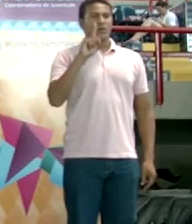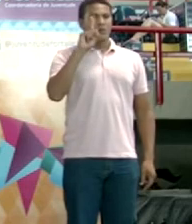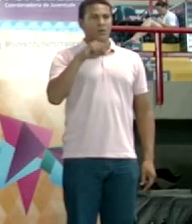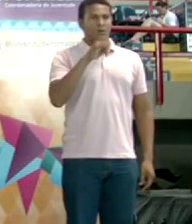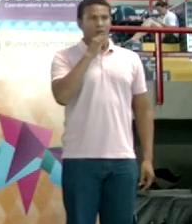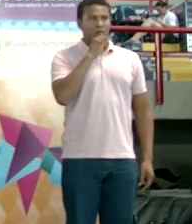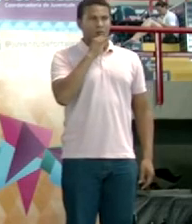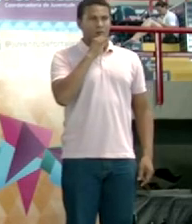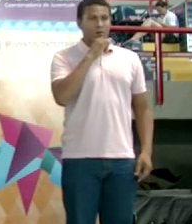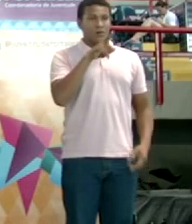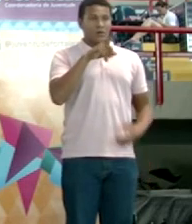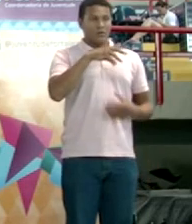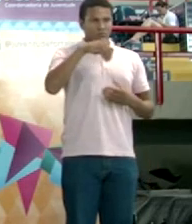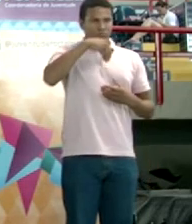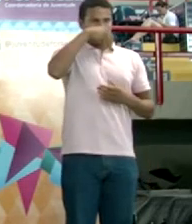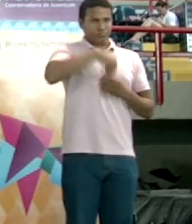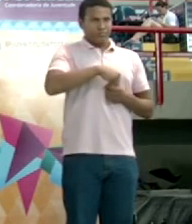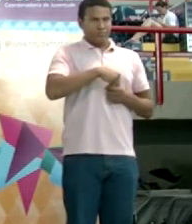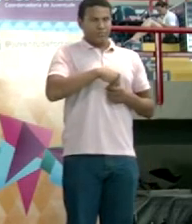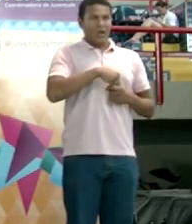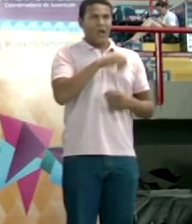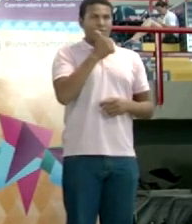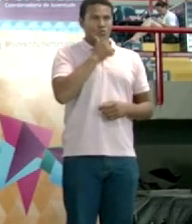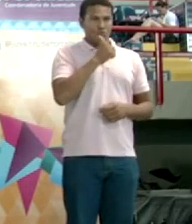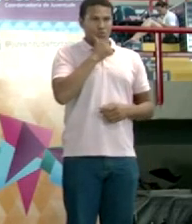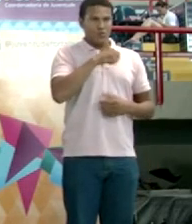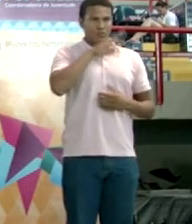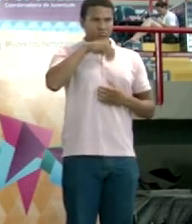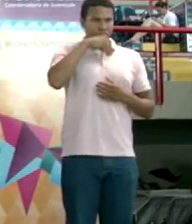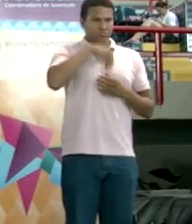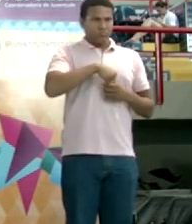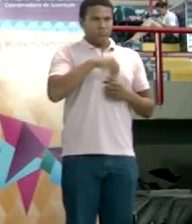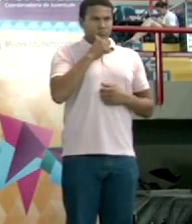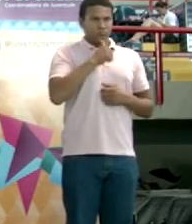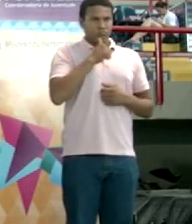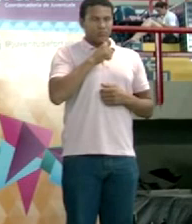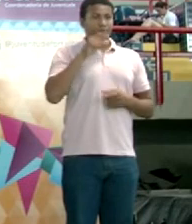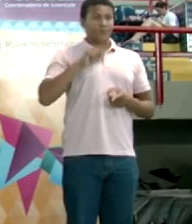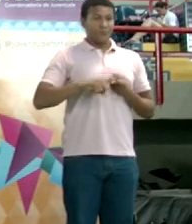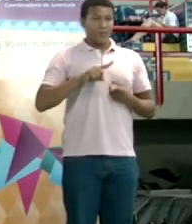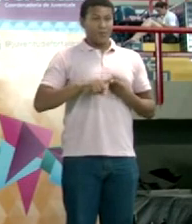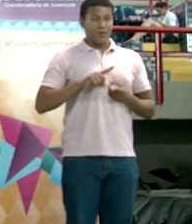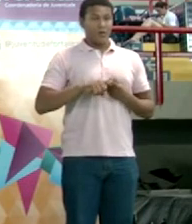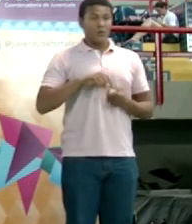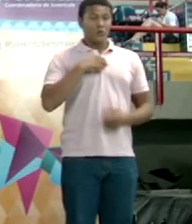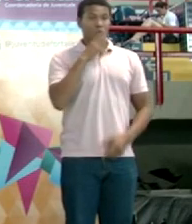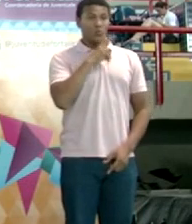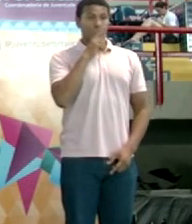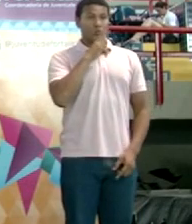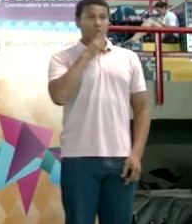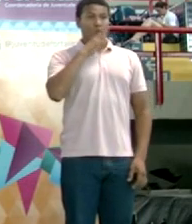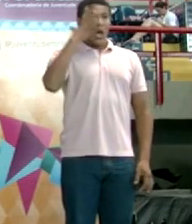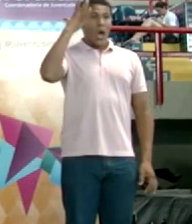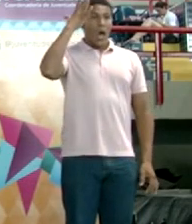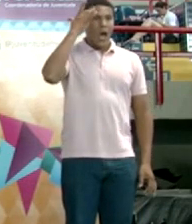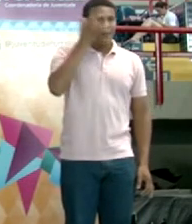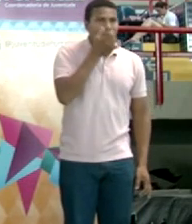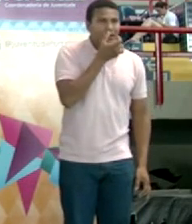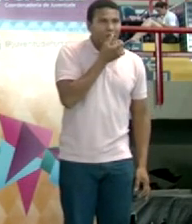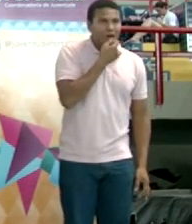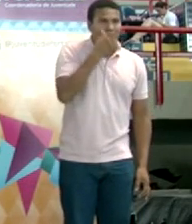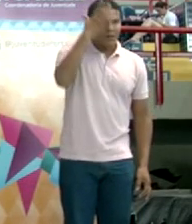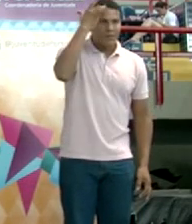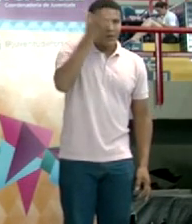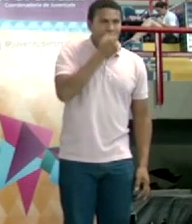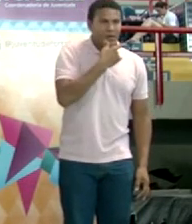dispositivo intrauterino e também o contraceptivo de emergência, também chamado de